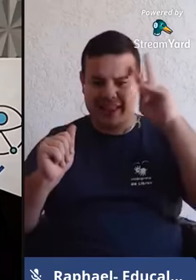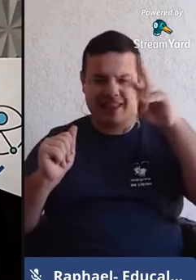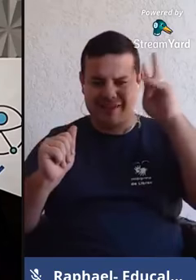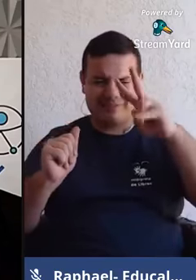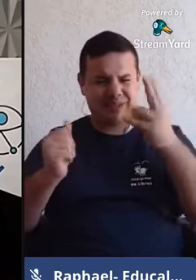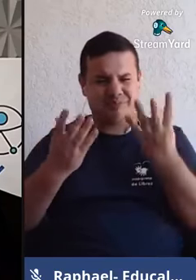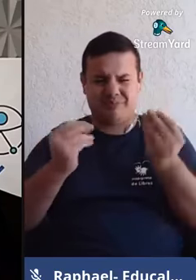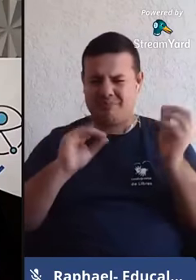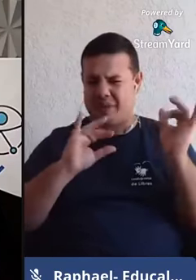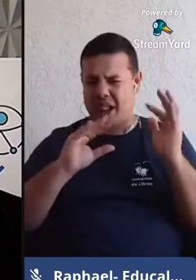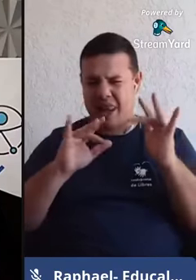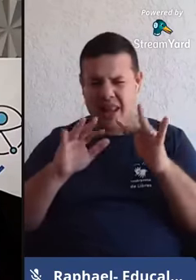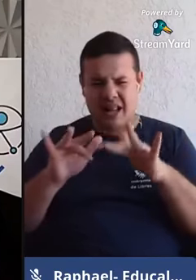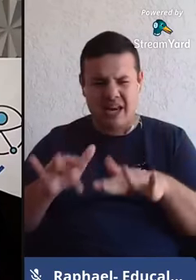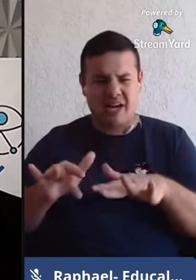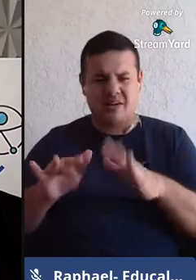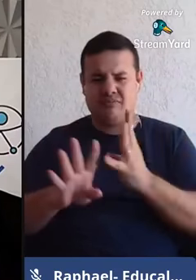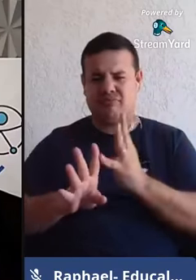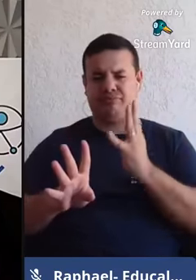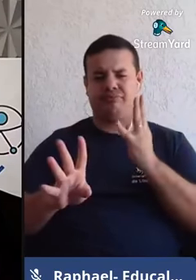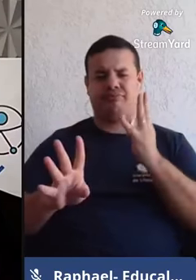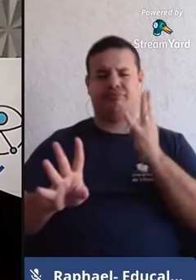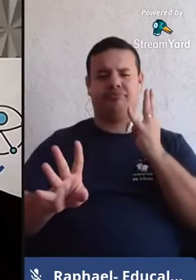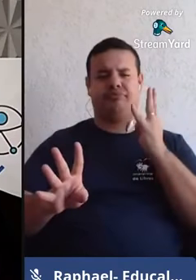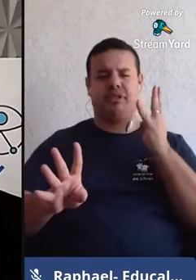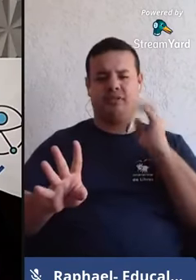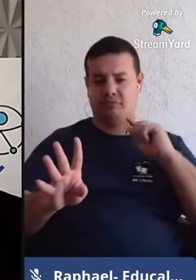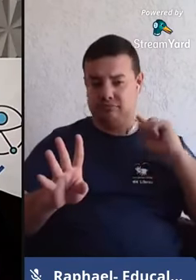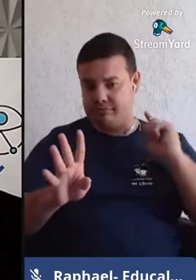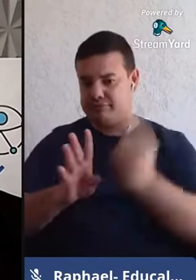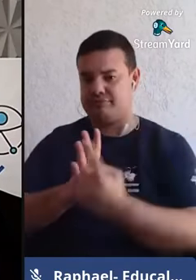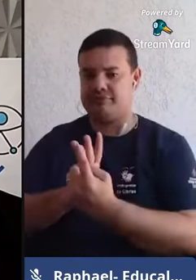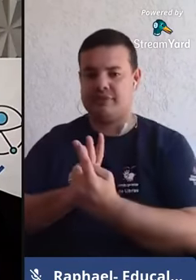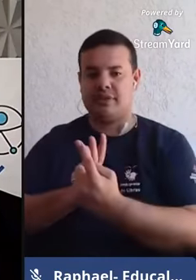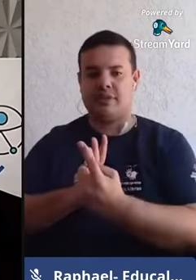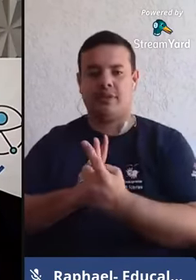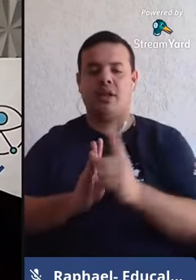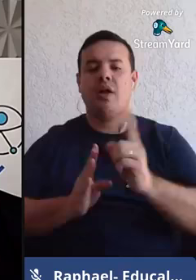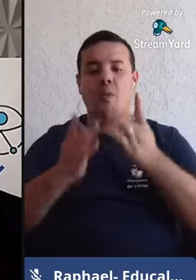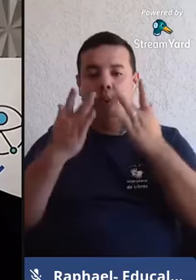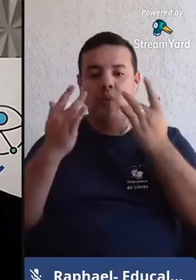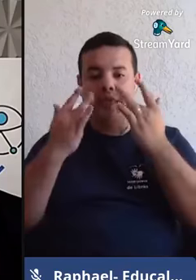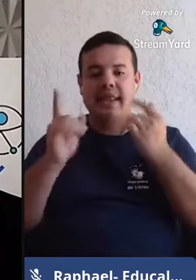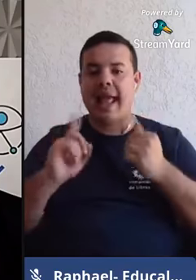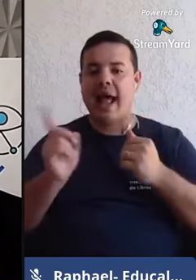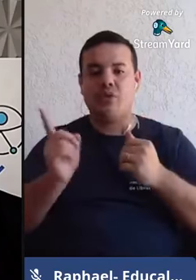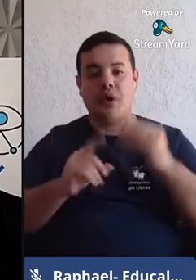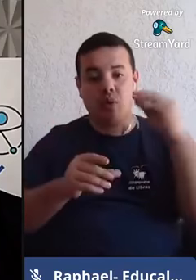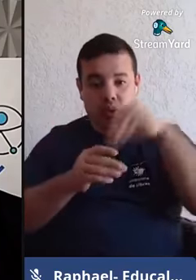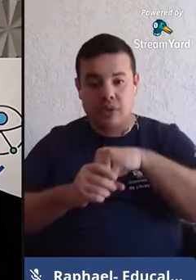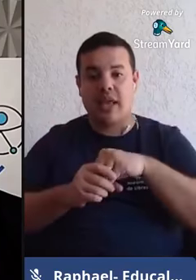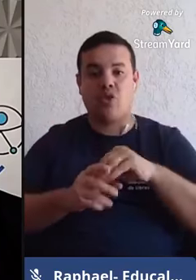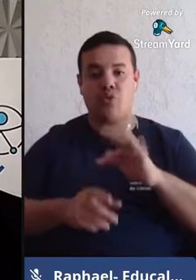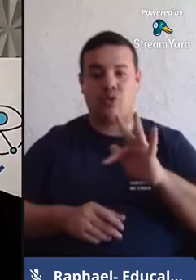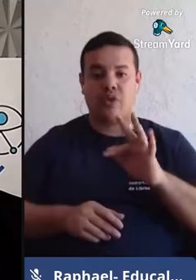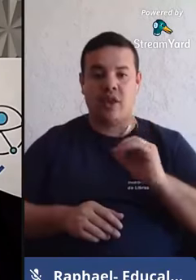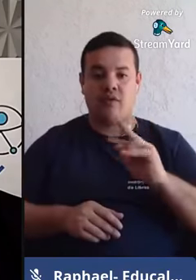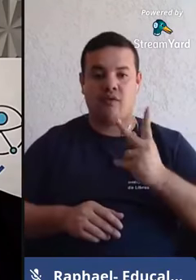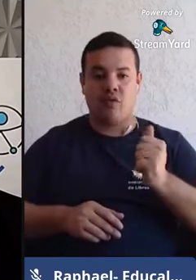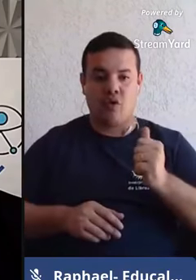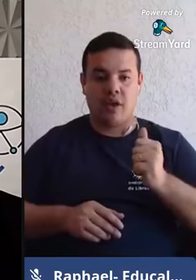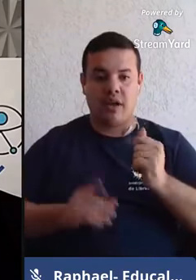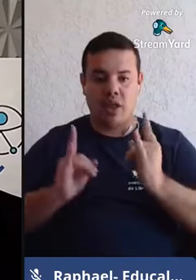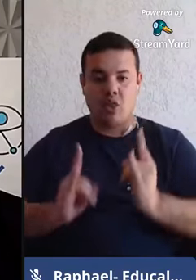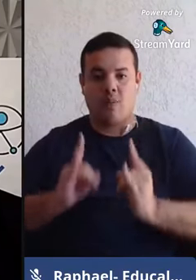um evento lá, bombava. Não era o teatro. Era lá na Folha mesmo, lá naquele prédio